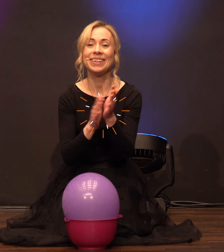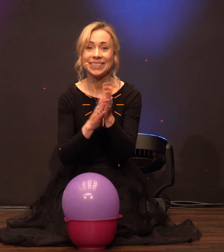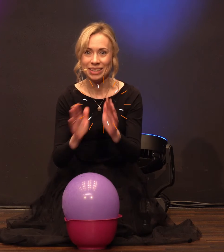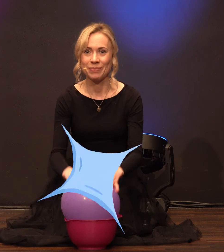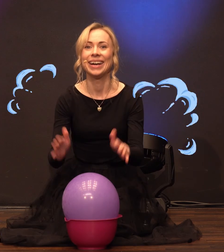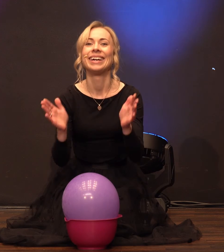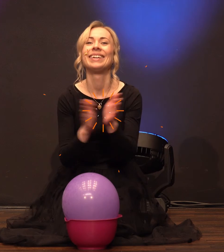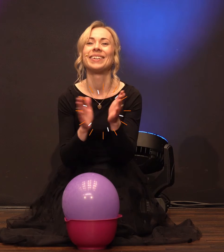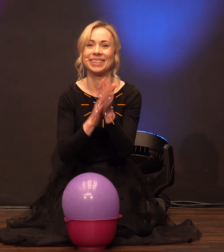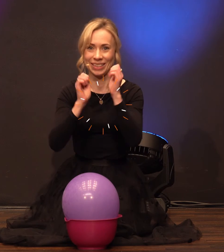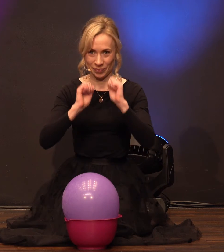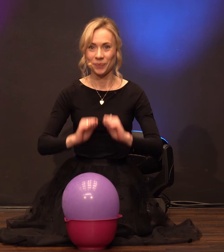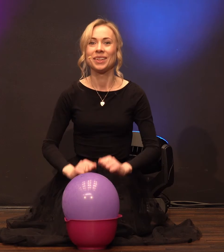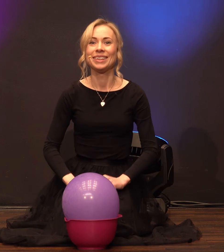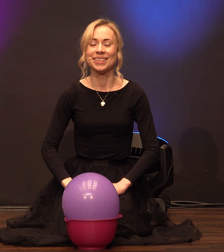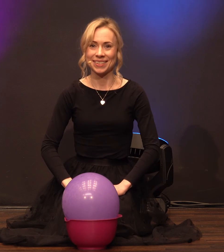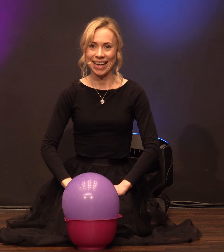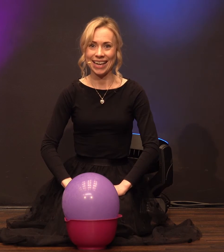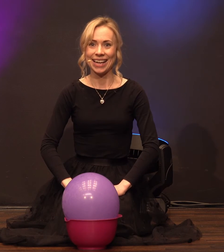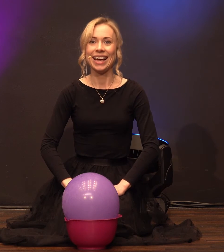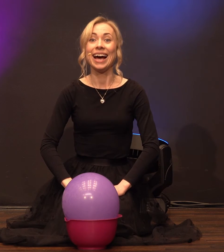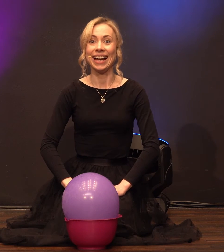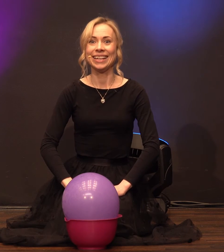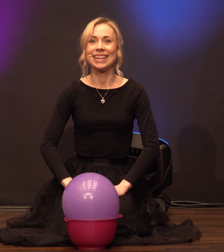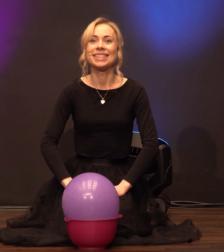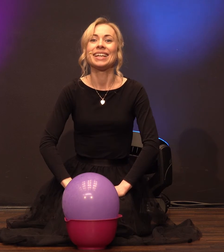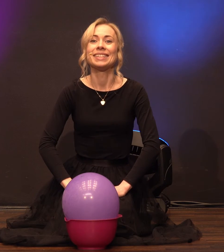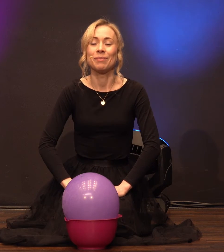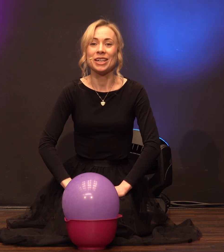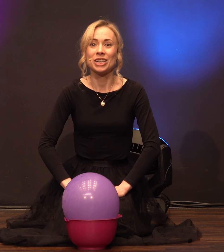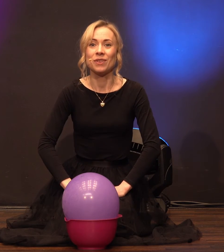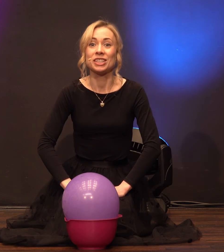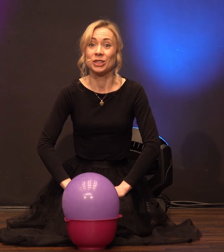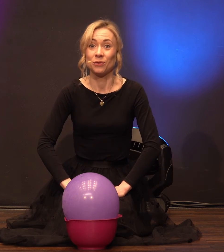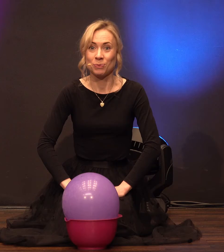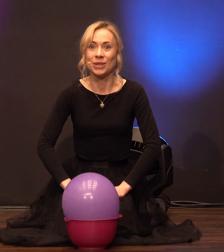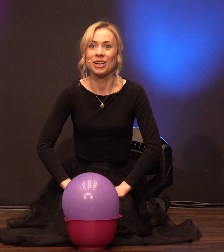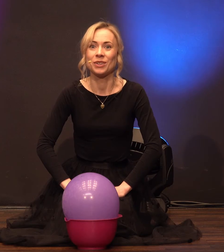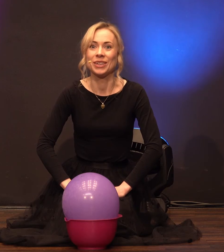balonik, balonik. Doskonale. A teraz zapraszam Was do wspólnego